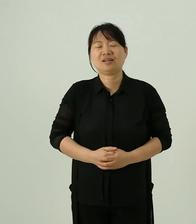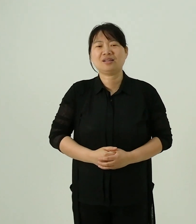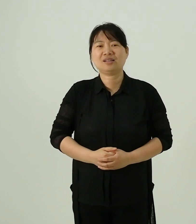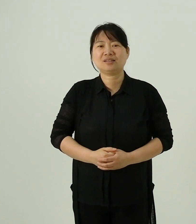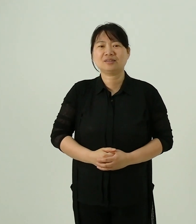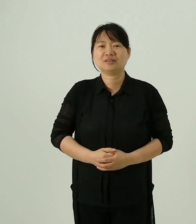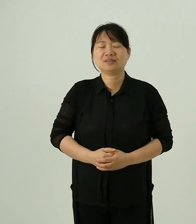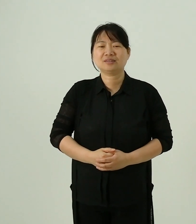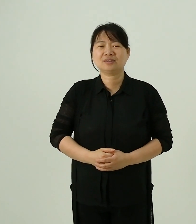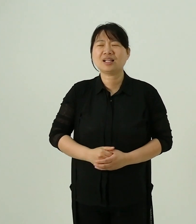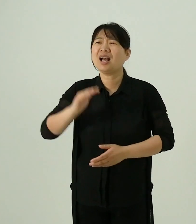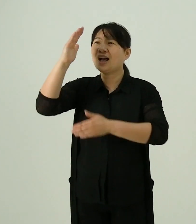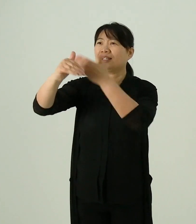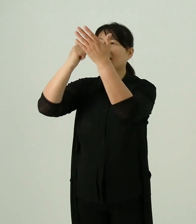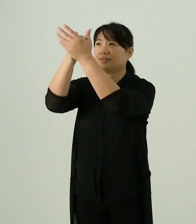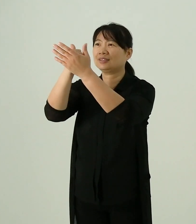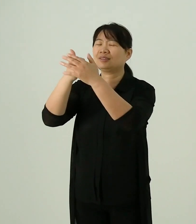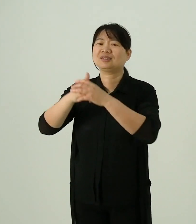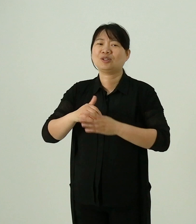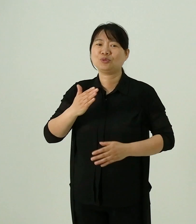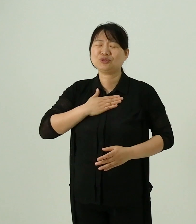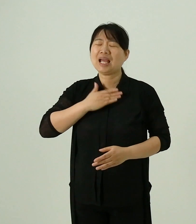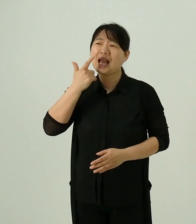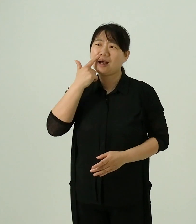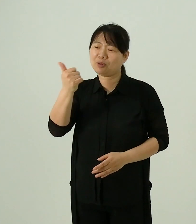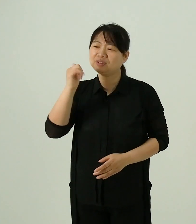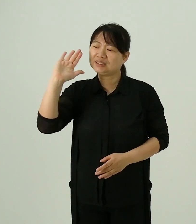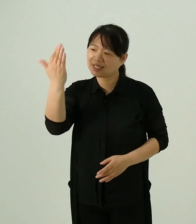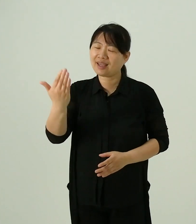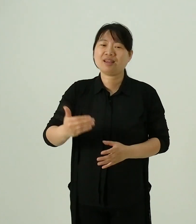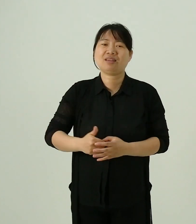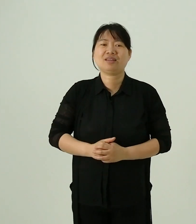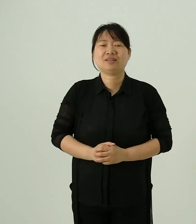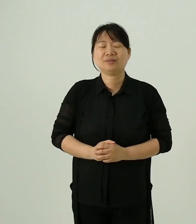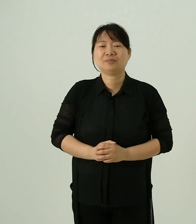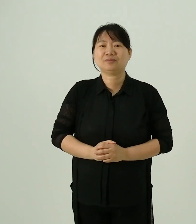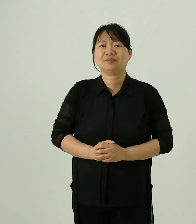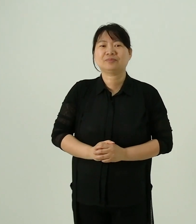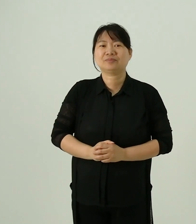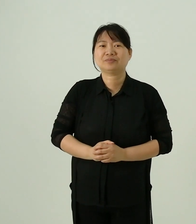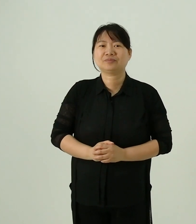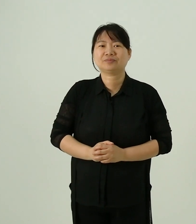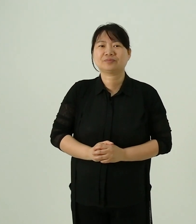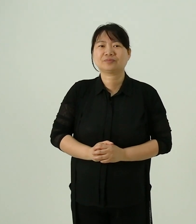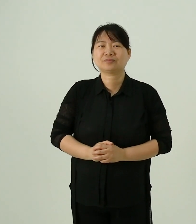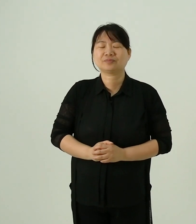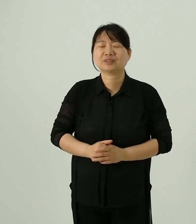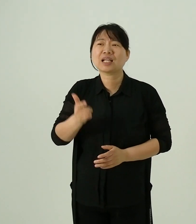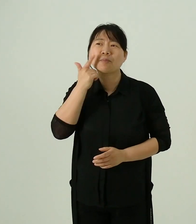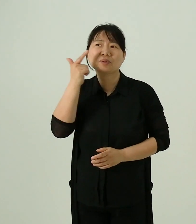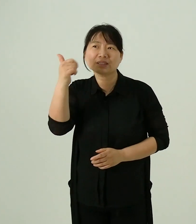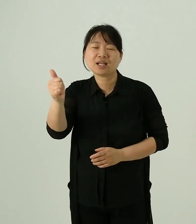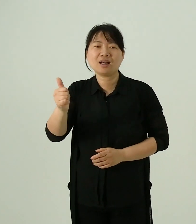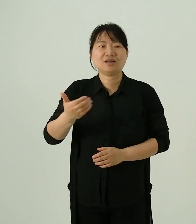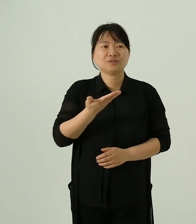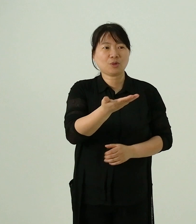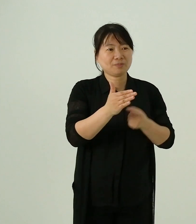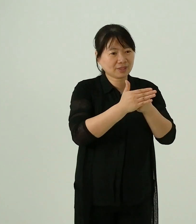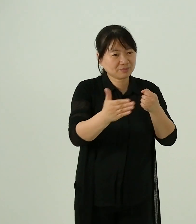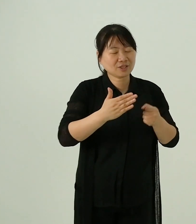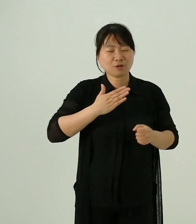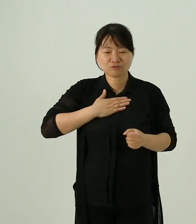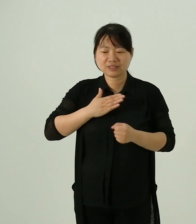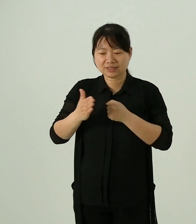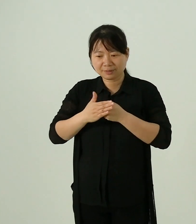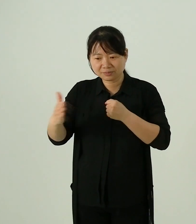말고 하나님이 우리 아버지시란 말이에요. 그 아버지가 여러분들 때문에, 우리